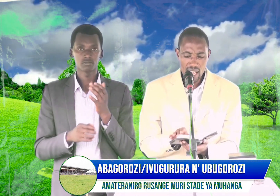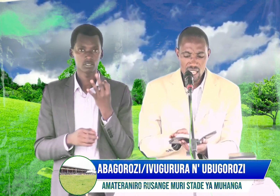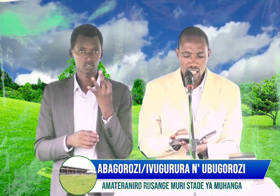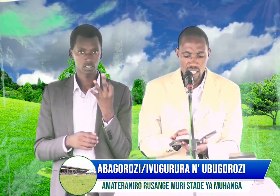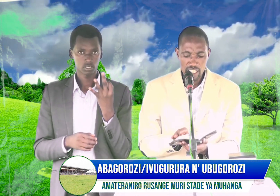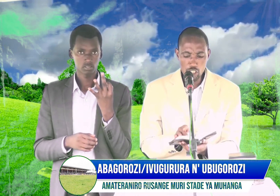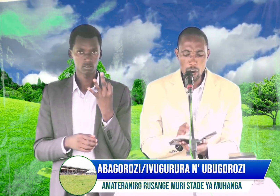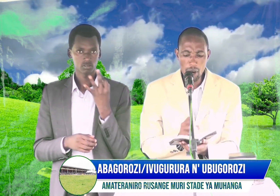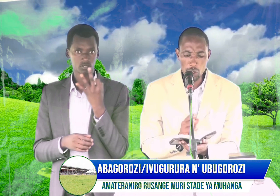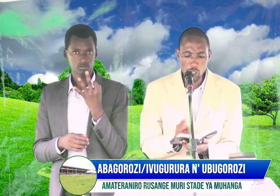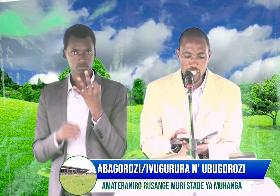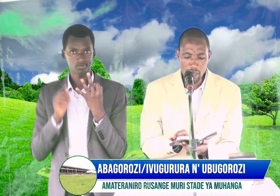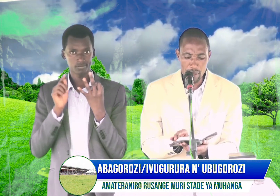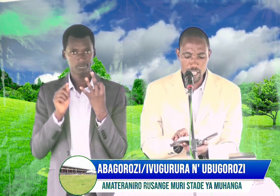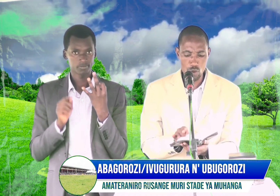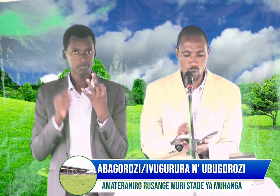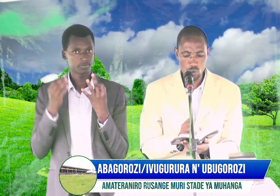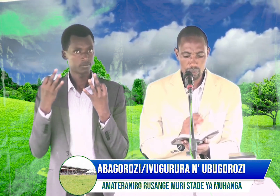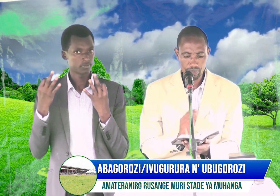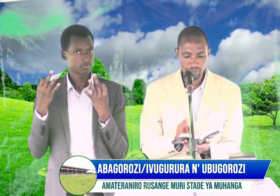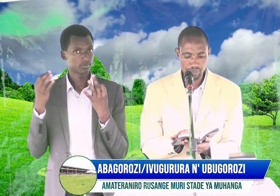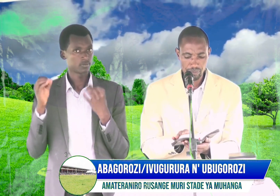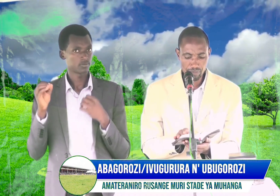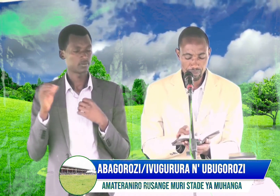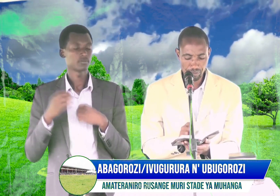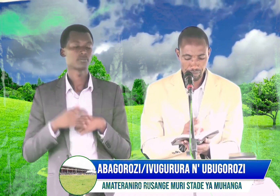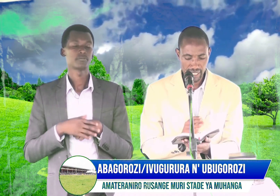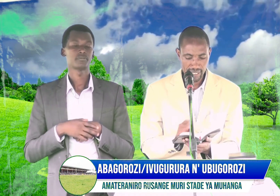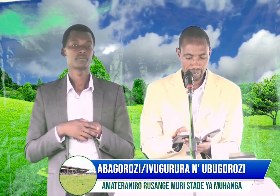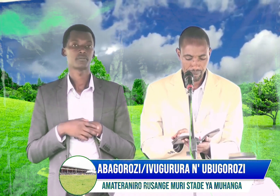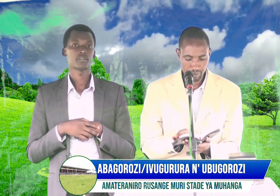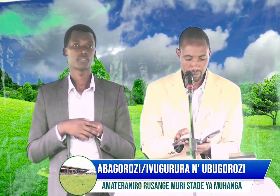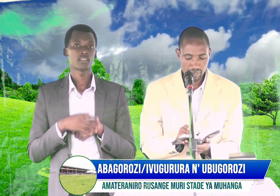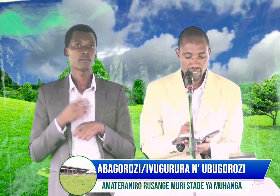haratubwira inkomoko y'ibi bintu